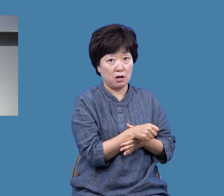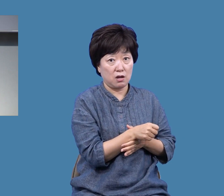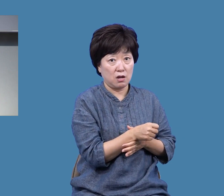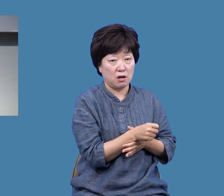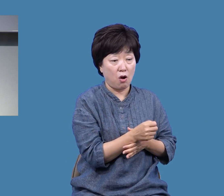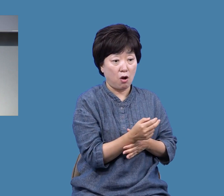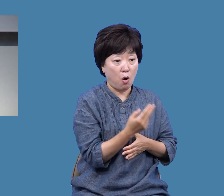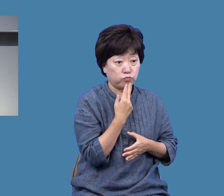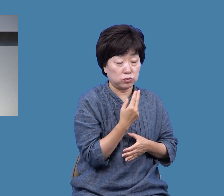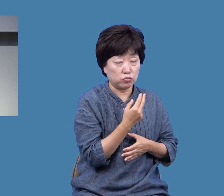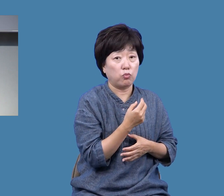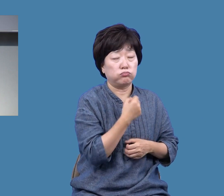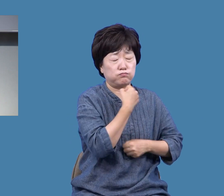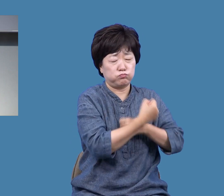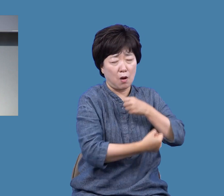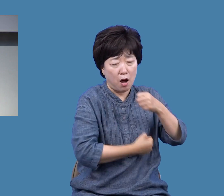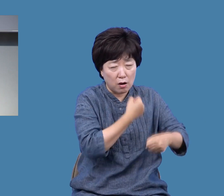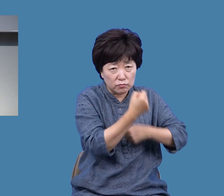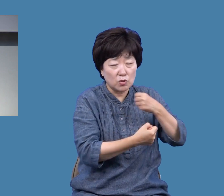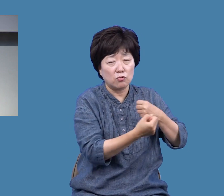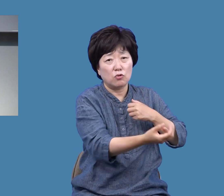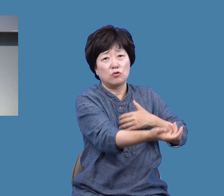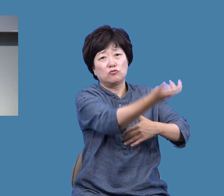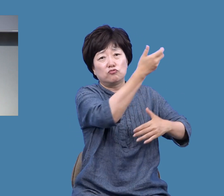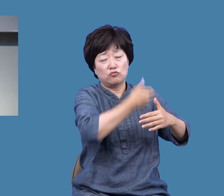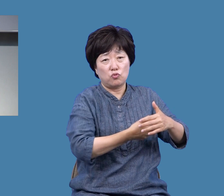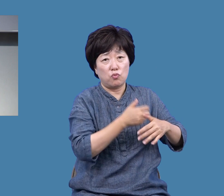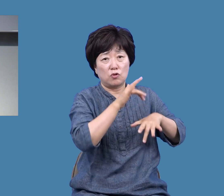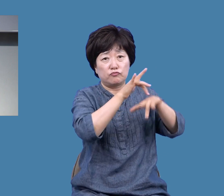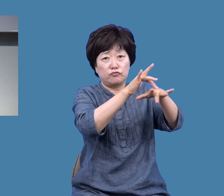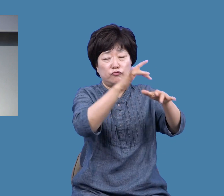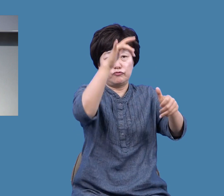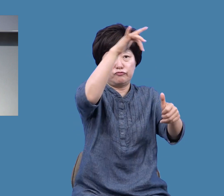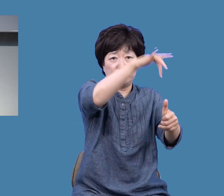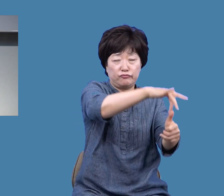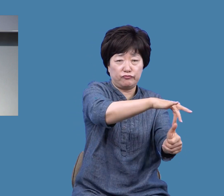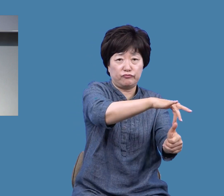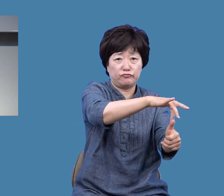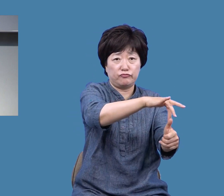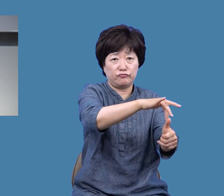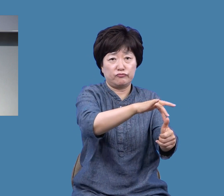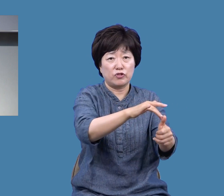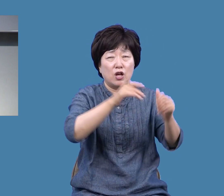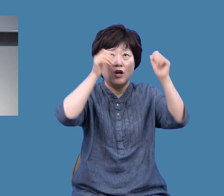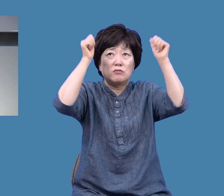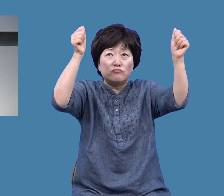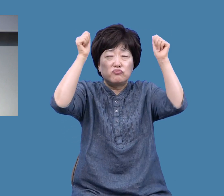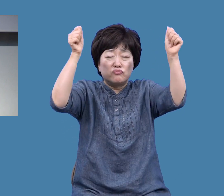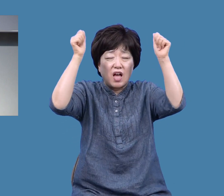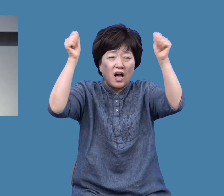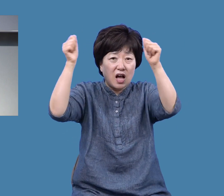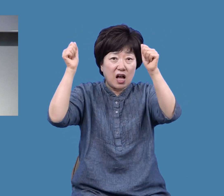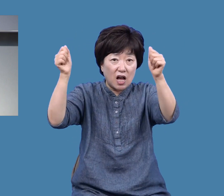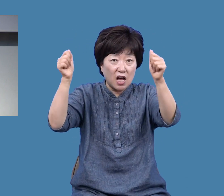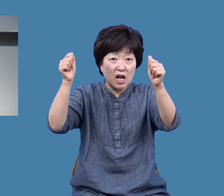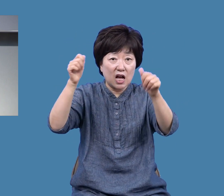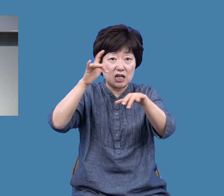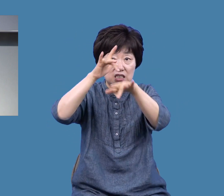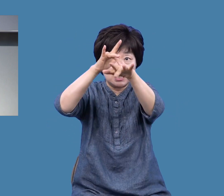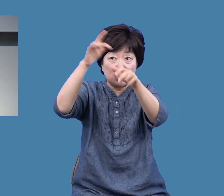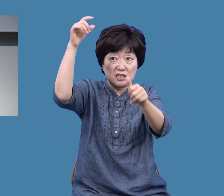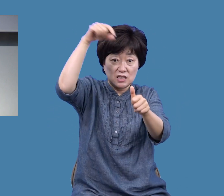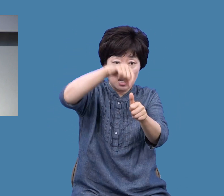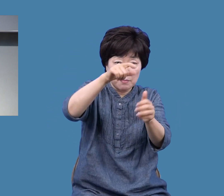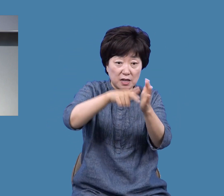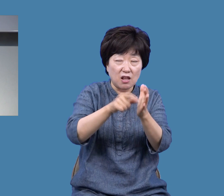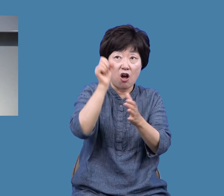들어갑니까? 예. 무당 신내림 할 때 그 사람 좋아서 신내림 받는 줄 아십니까? 다 불법적으로 들어가는 거거든. 근데